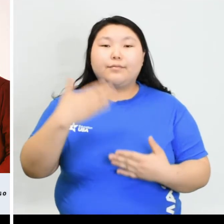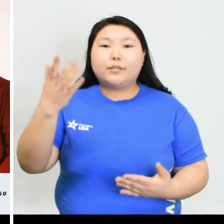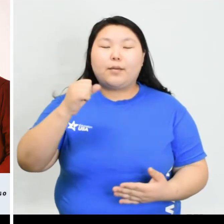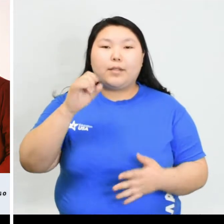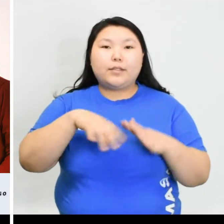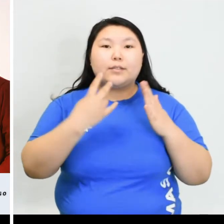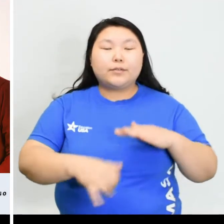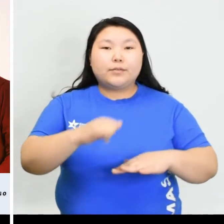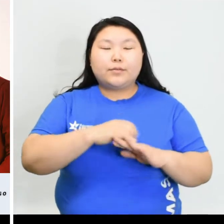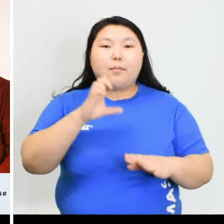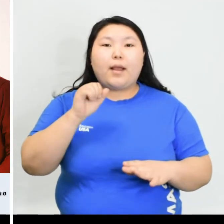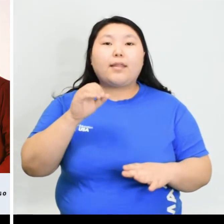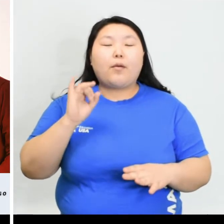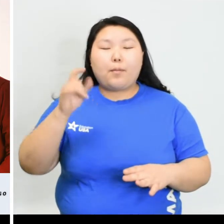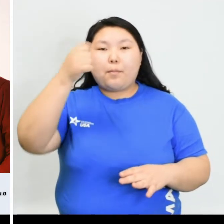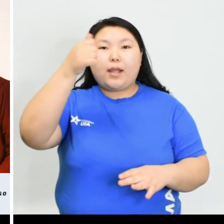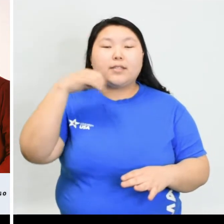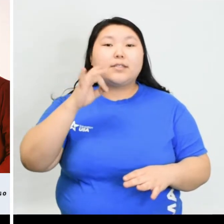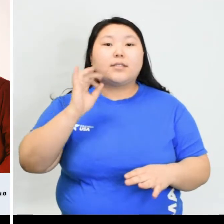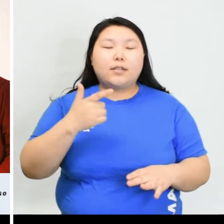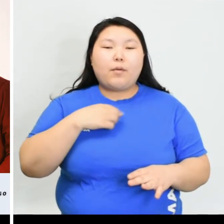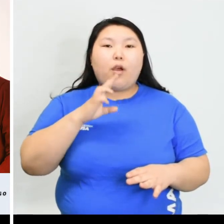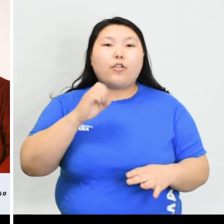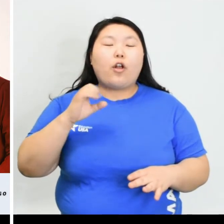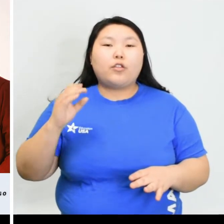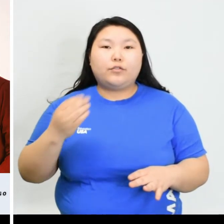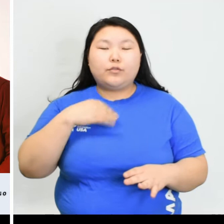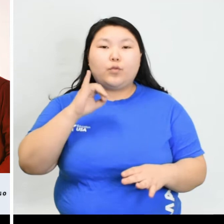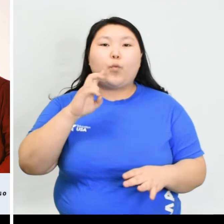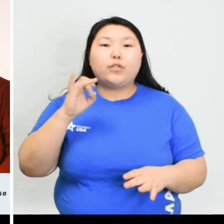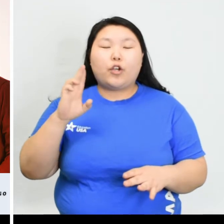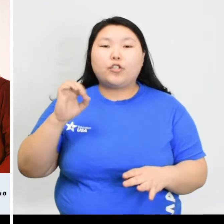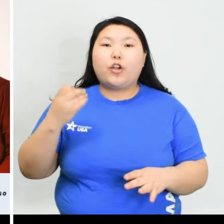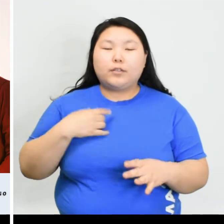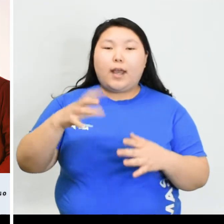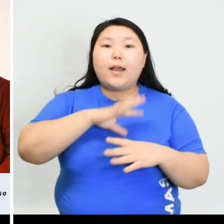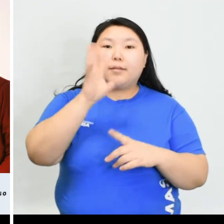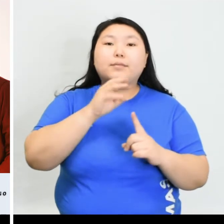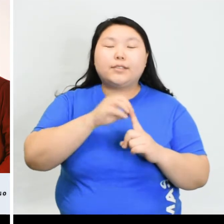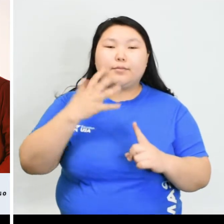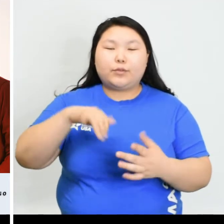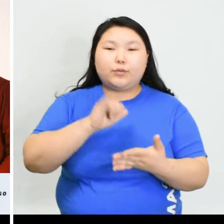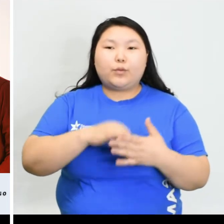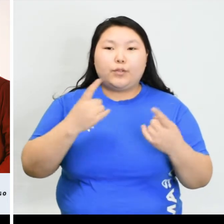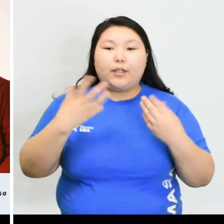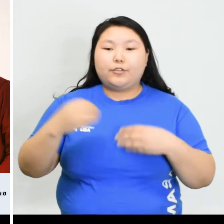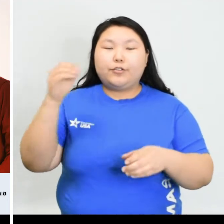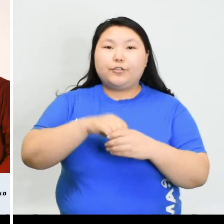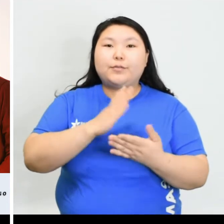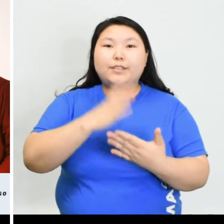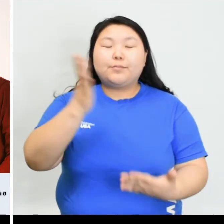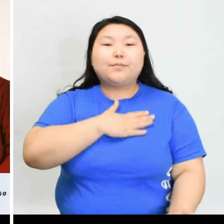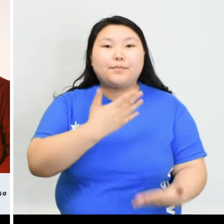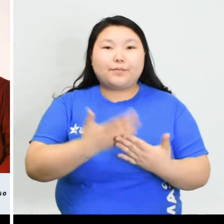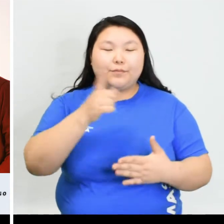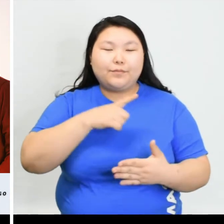байна. Тэрээр Америкийн нэгэн улсад бакалавр болон магистрийн зэрэгээ Berkeley College and University of Chicago-д хамгаалсан. Тэгэхээр бидний урилгыг хүлээн авч